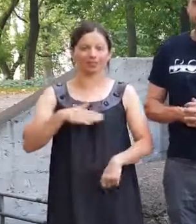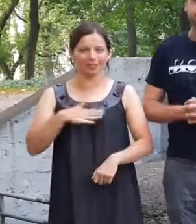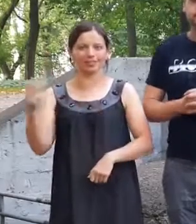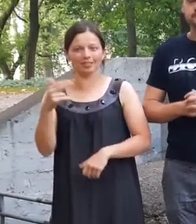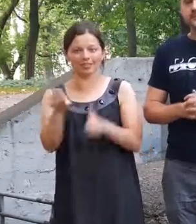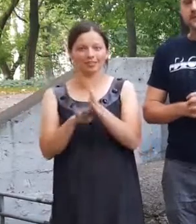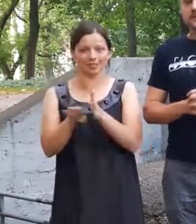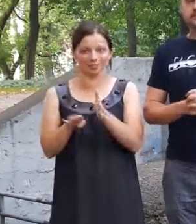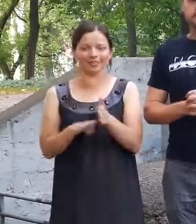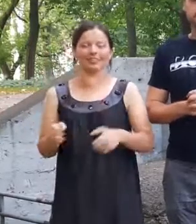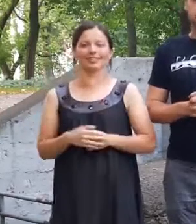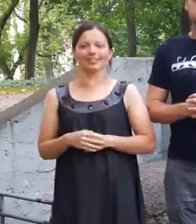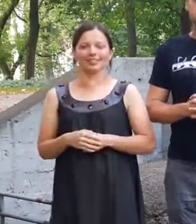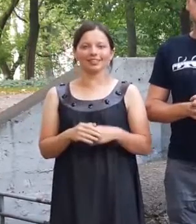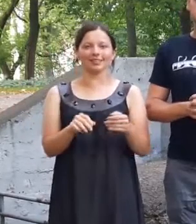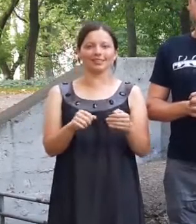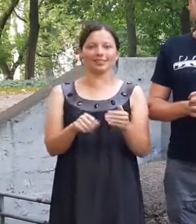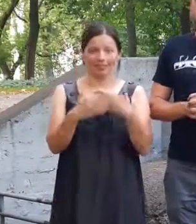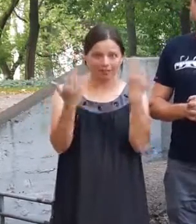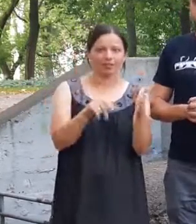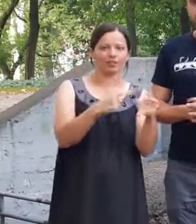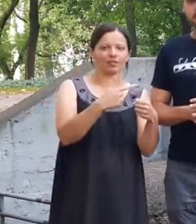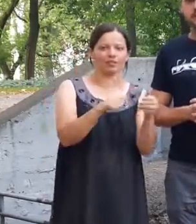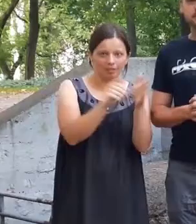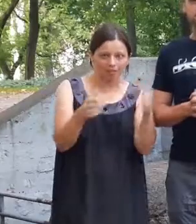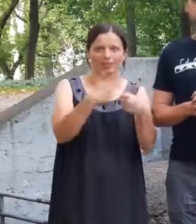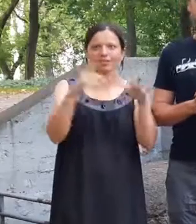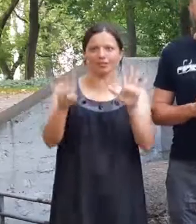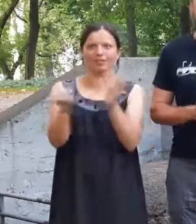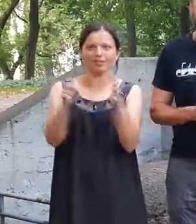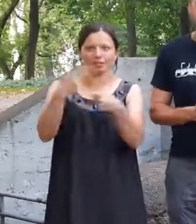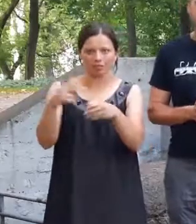sierpnia w dniach 29-30 sierpnia.